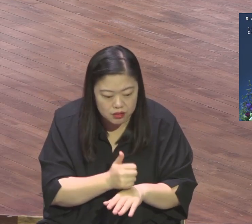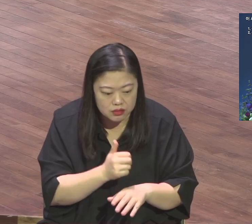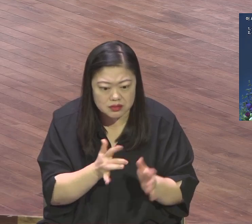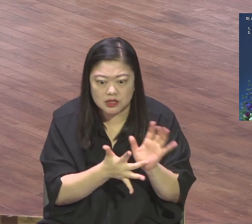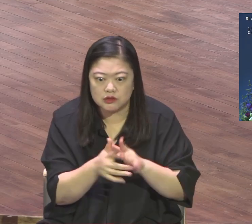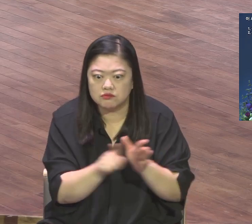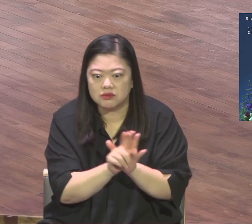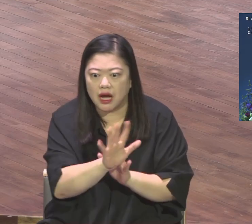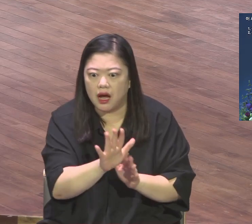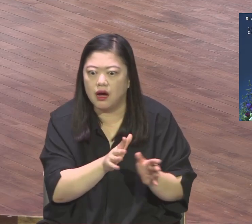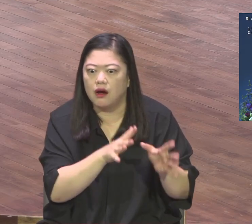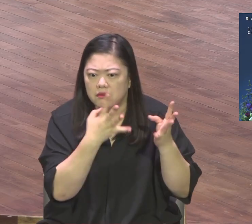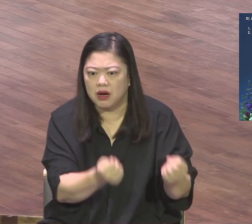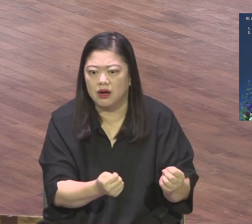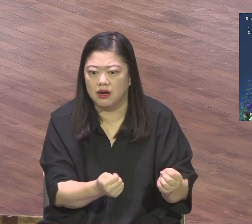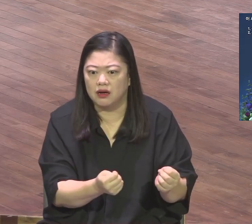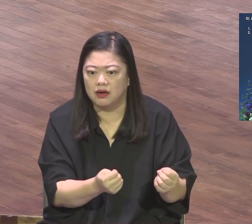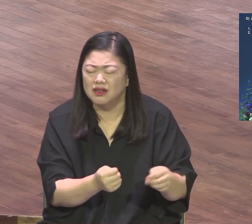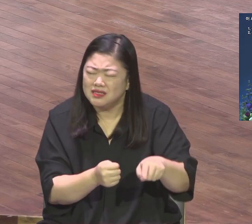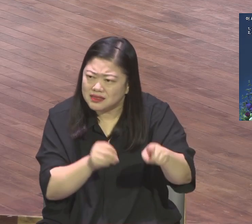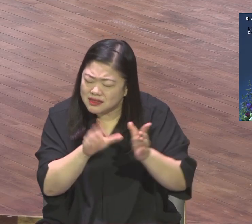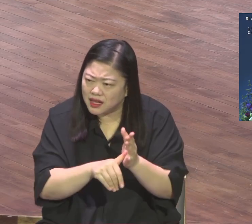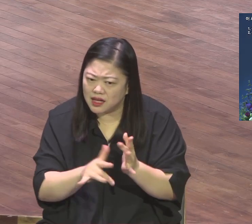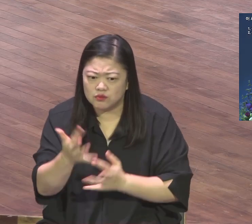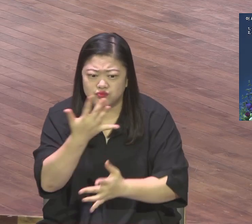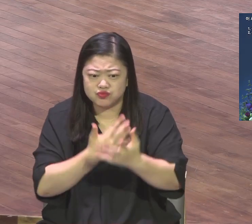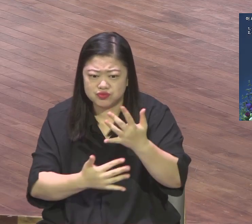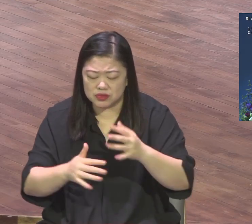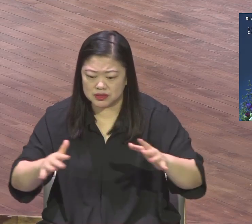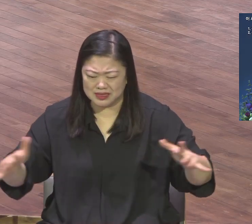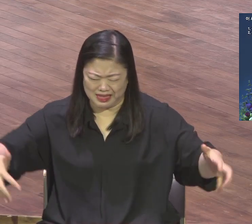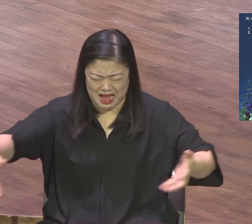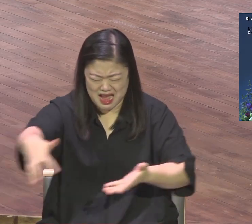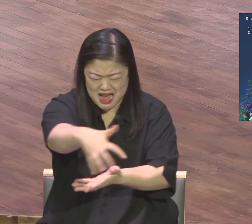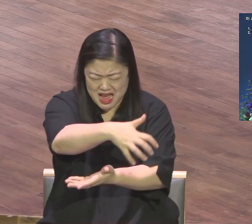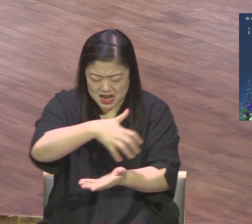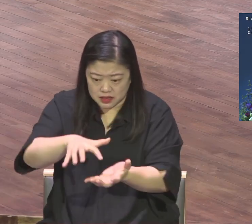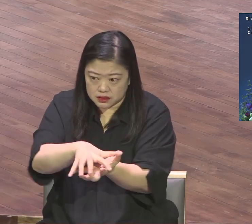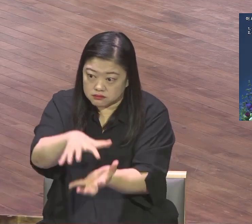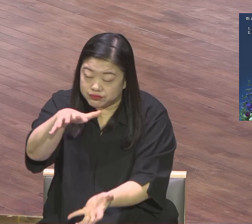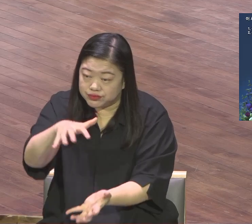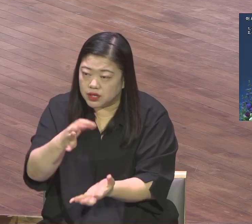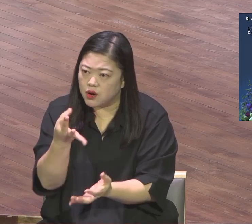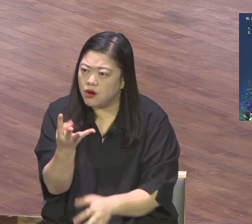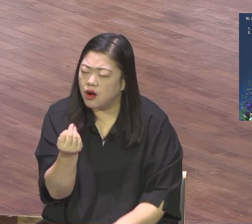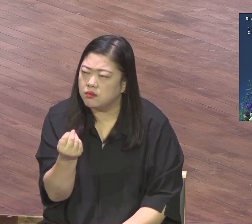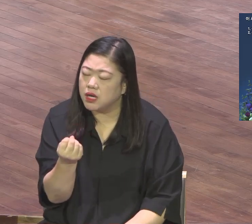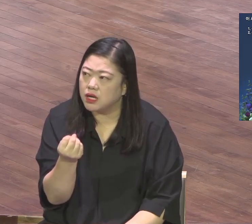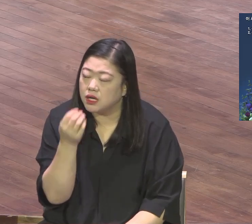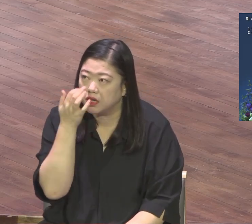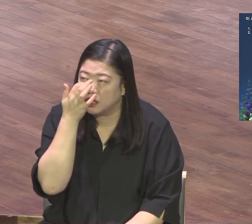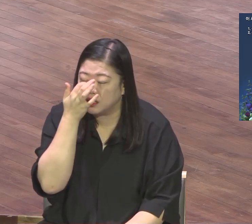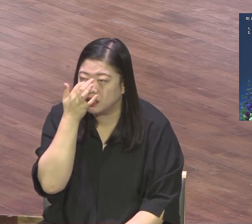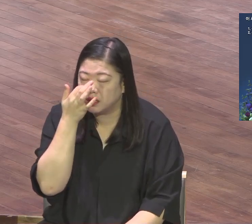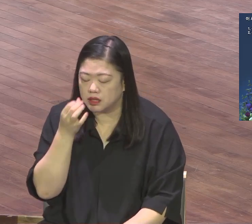이 책값이 얼마냐 나와 있어요. 쓴 게 은 5만이에서 당시 노동자 하루 일당이